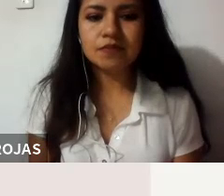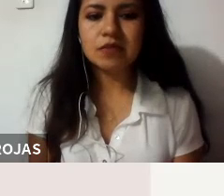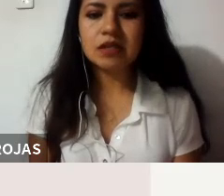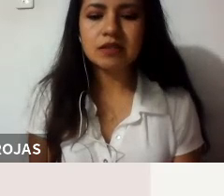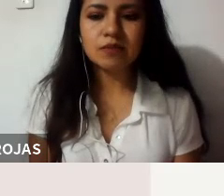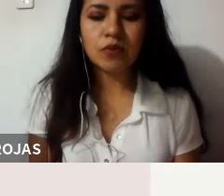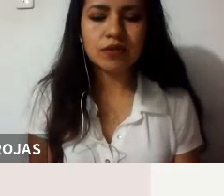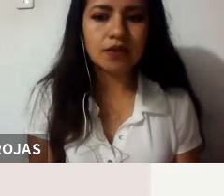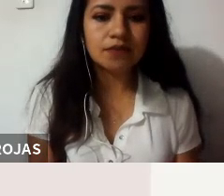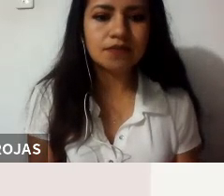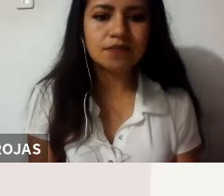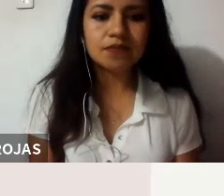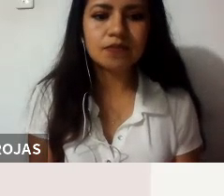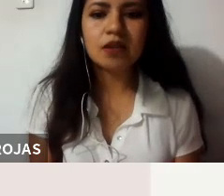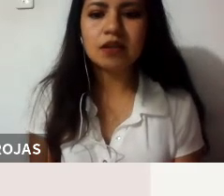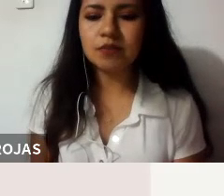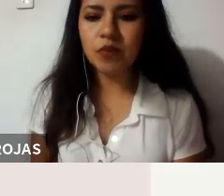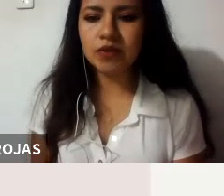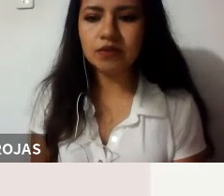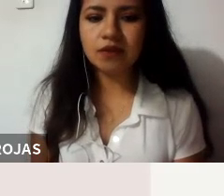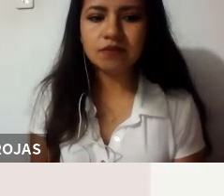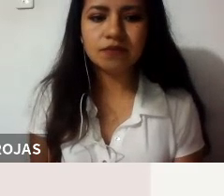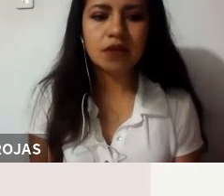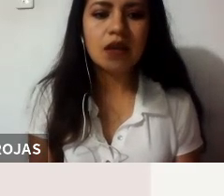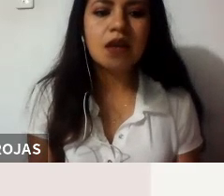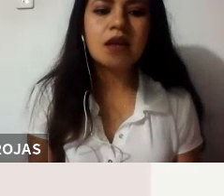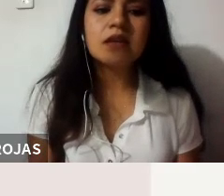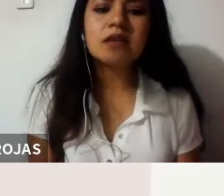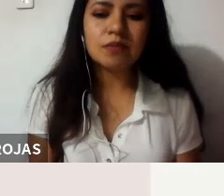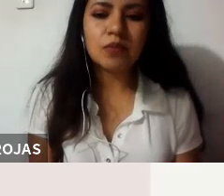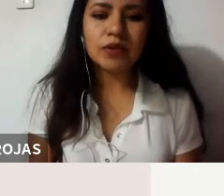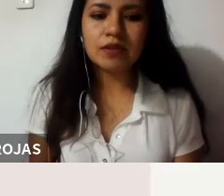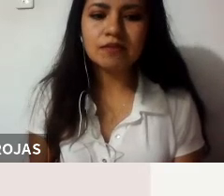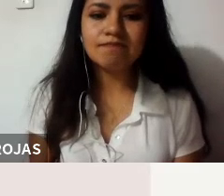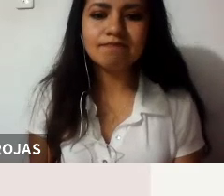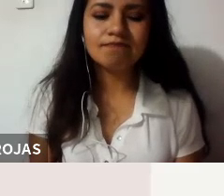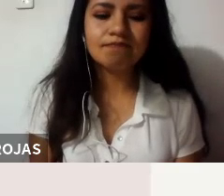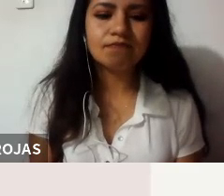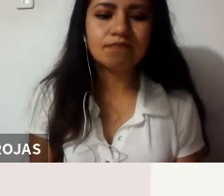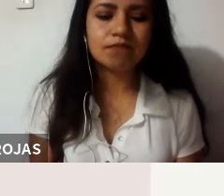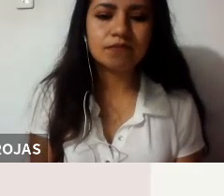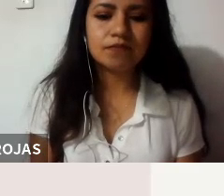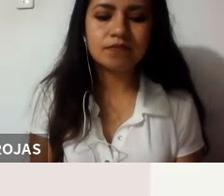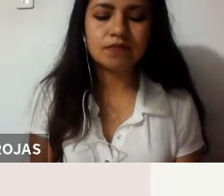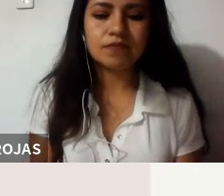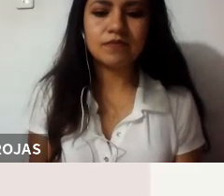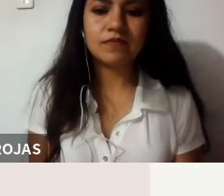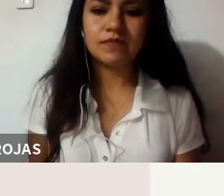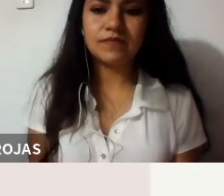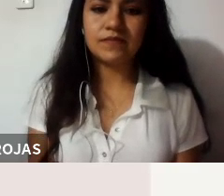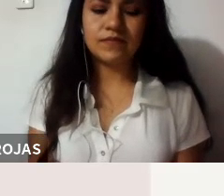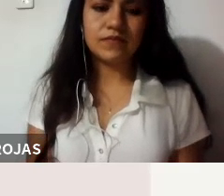respuesta, respuesta, respuesta, respuesta.